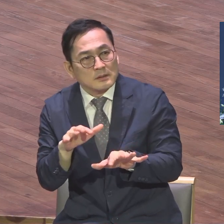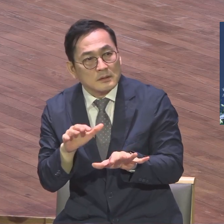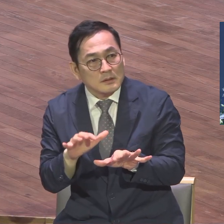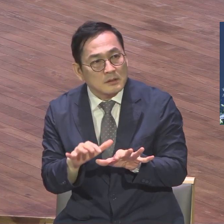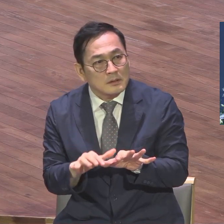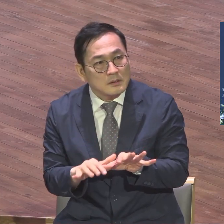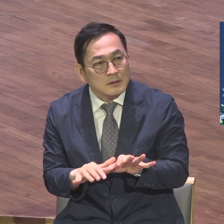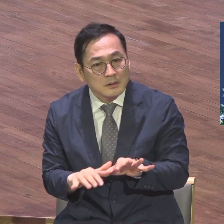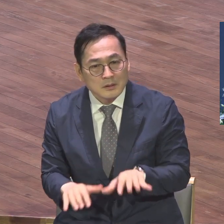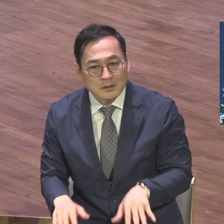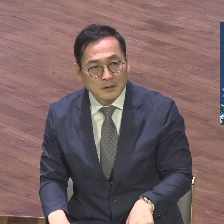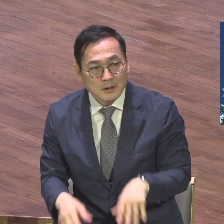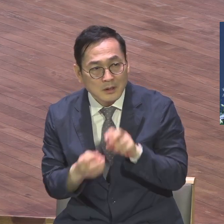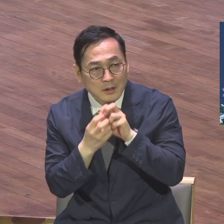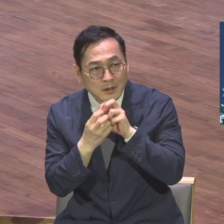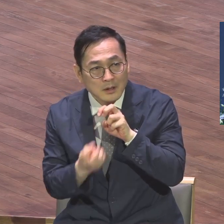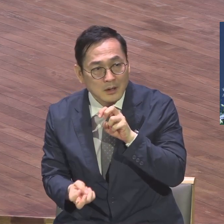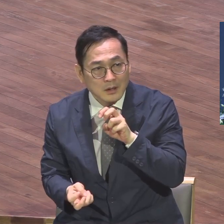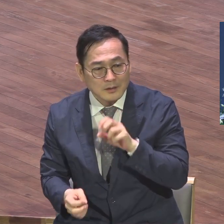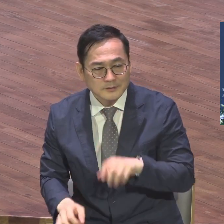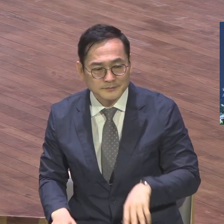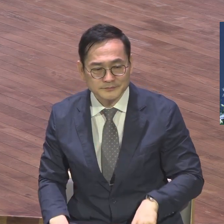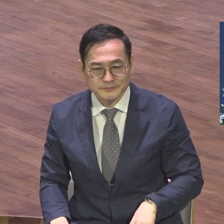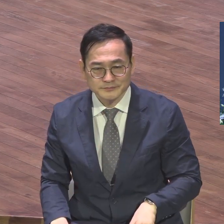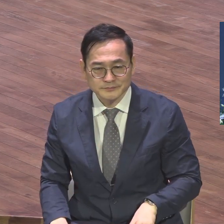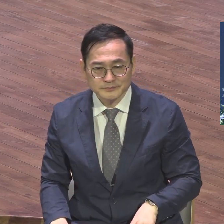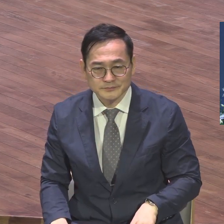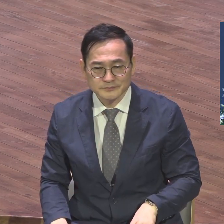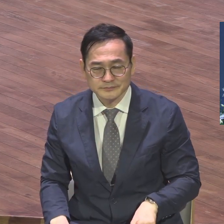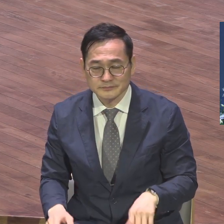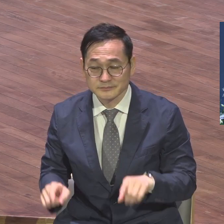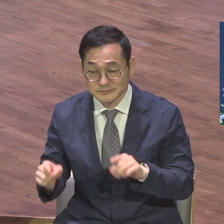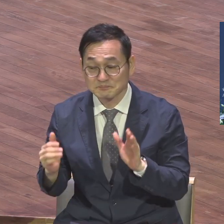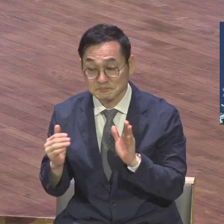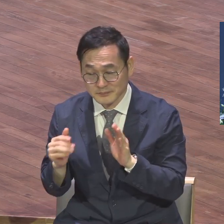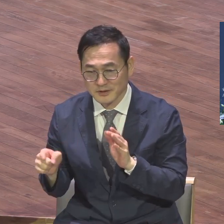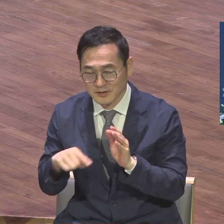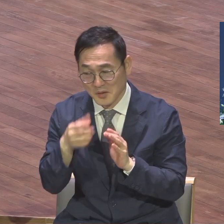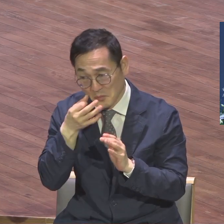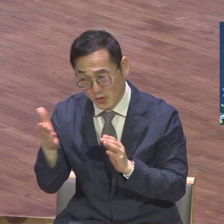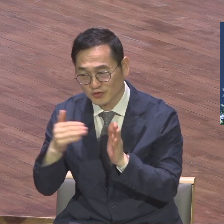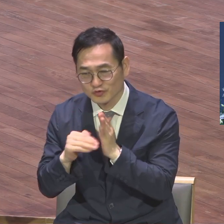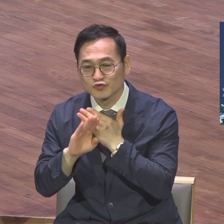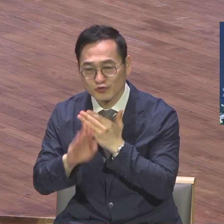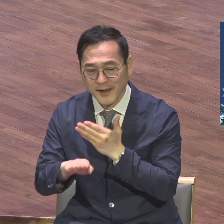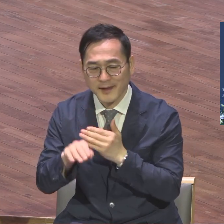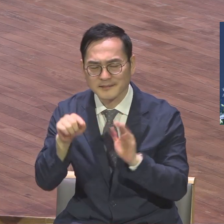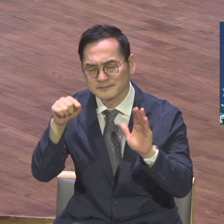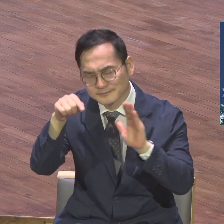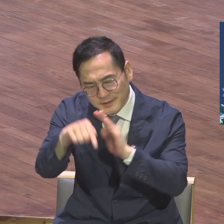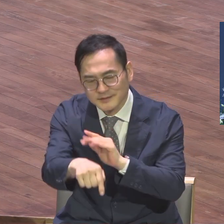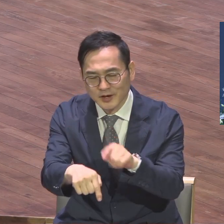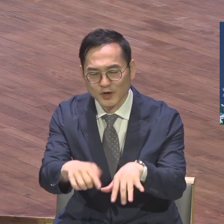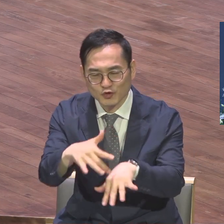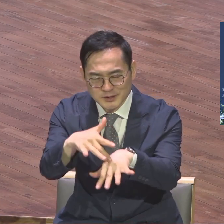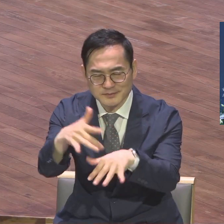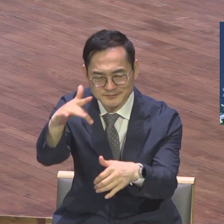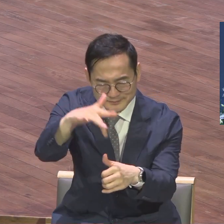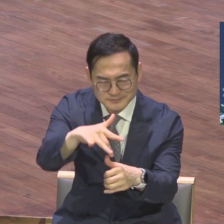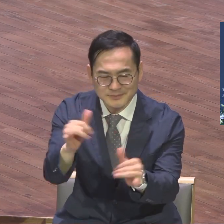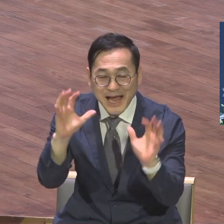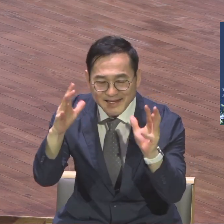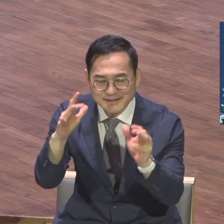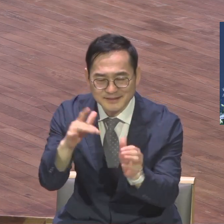변화산에서 내려오신 예수님께서는 귀신 들린 이 아이를 고치신 후에 제자들에게 두 번째로 이제